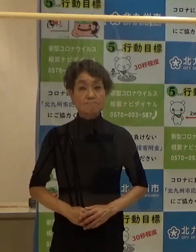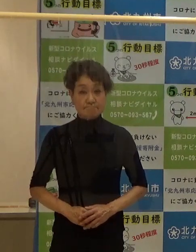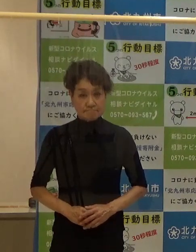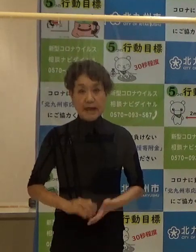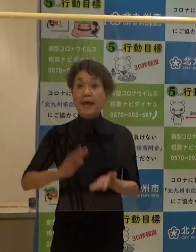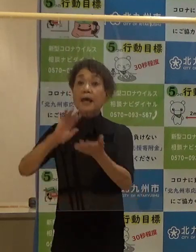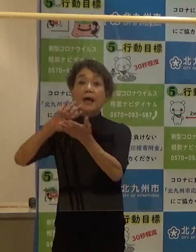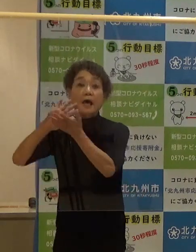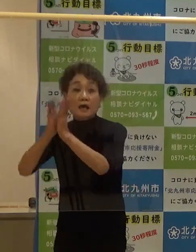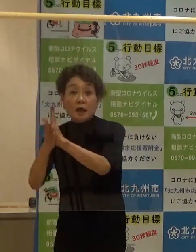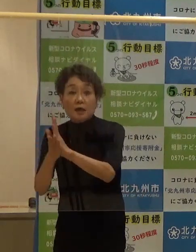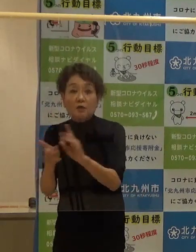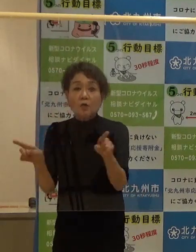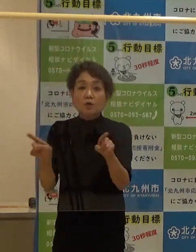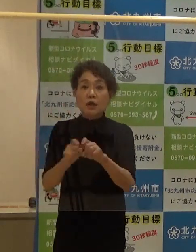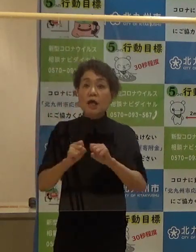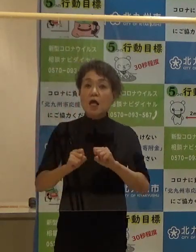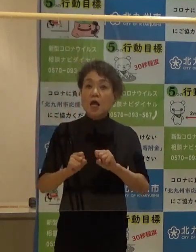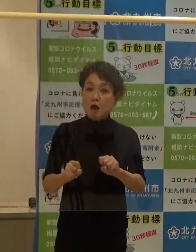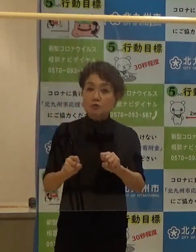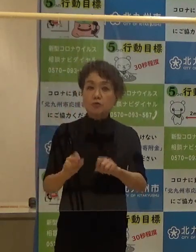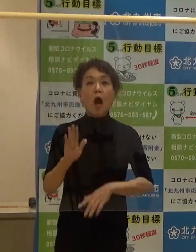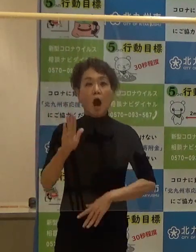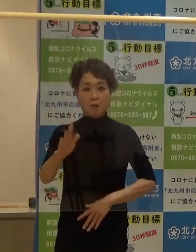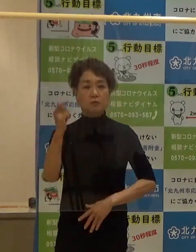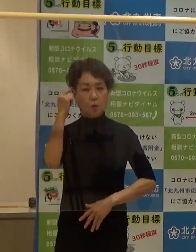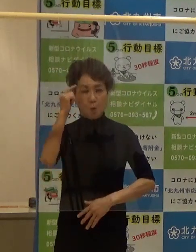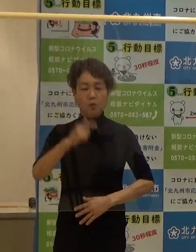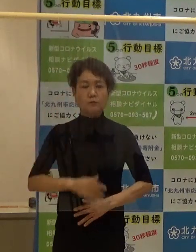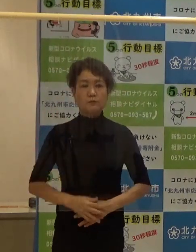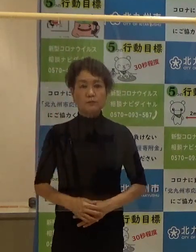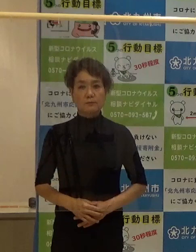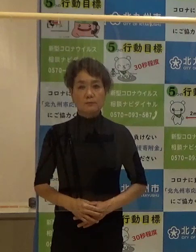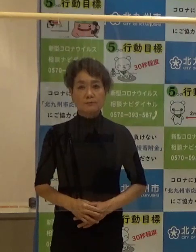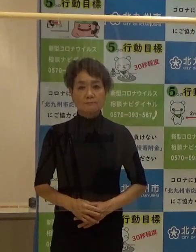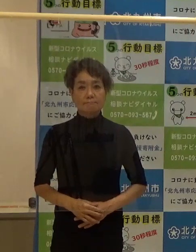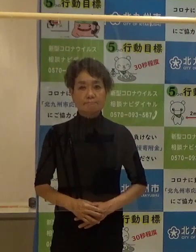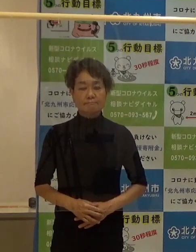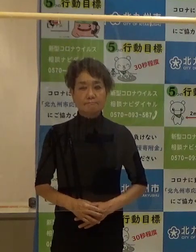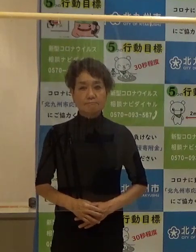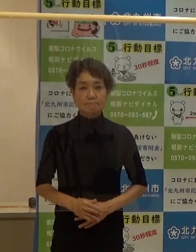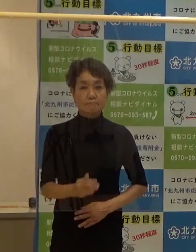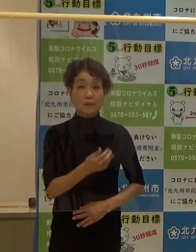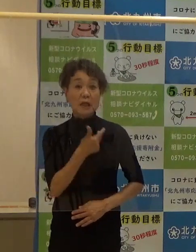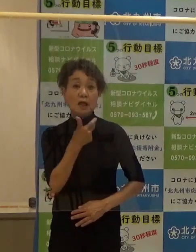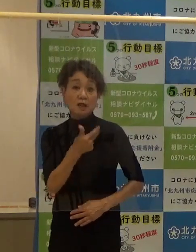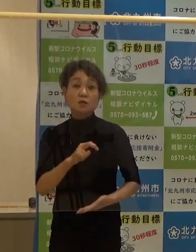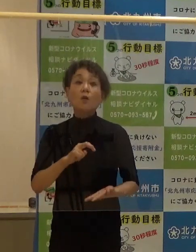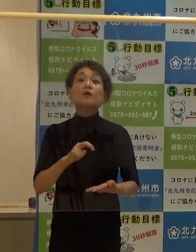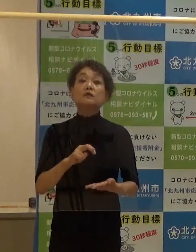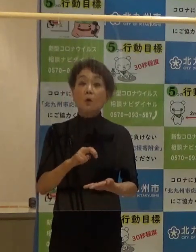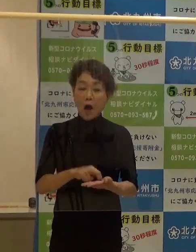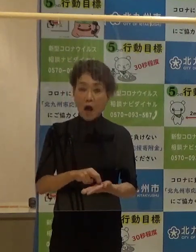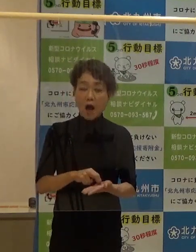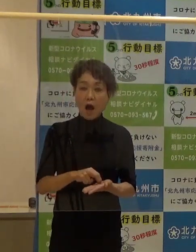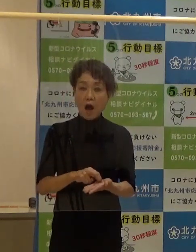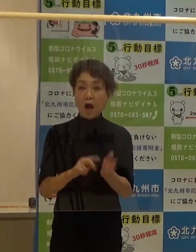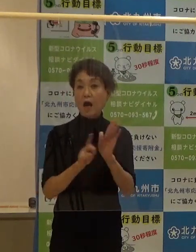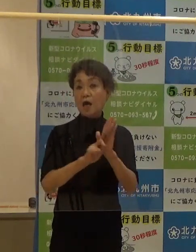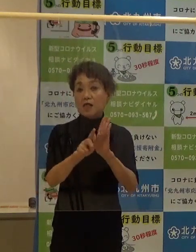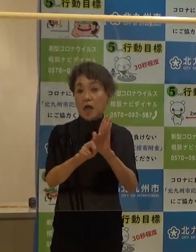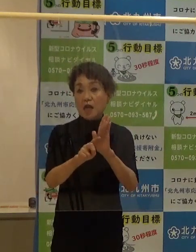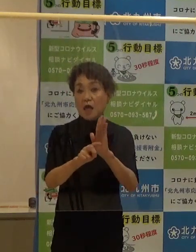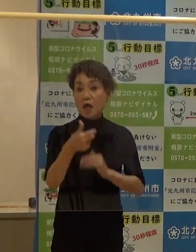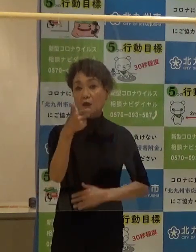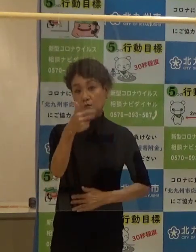県と一緒になって作業するというのは今後あり得ると思います。私どもは政令指定都市市長会、